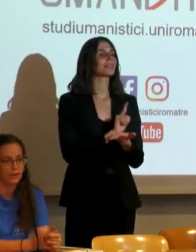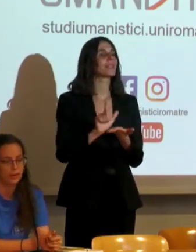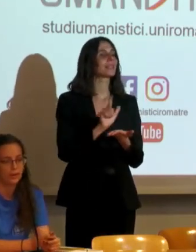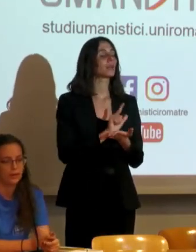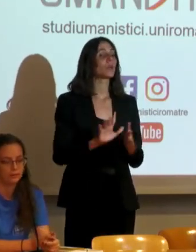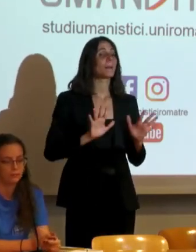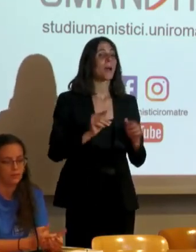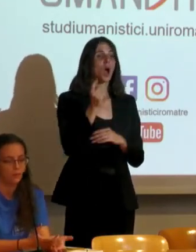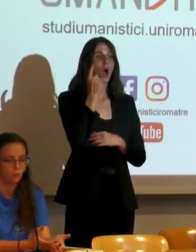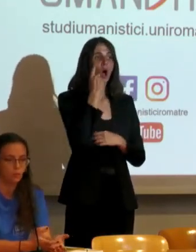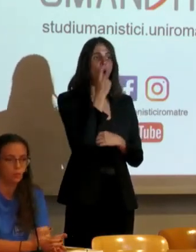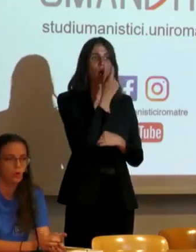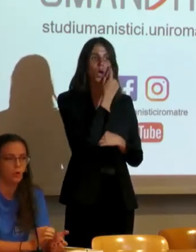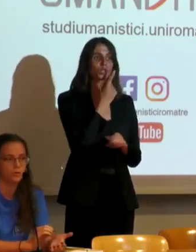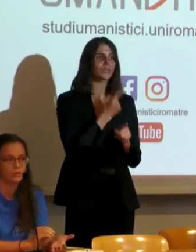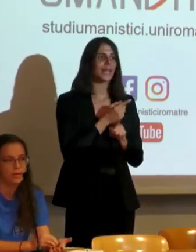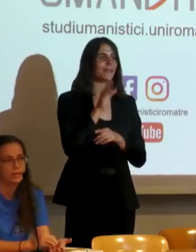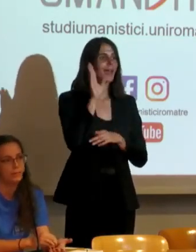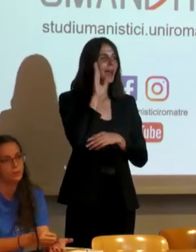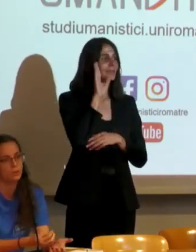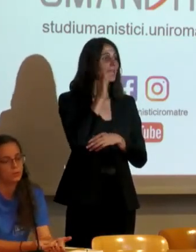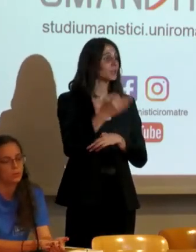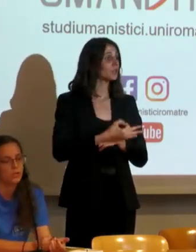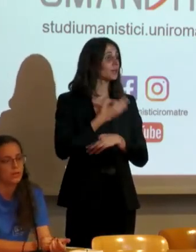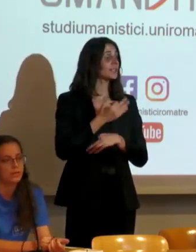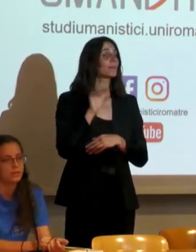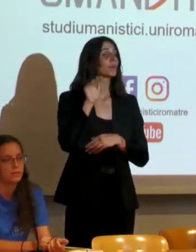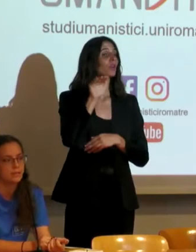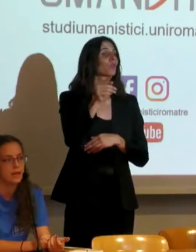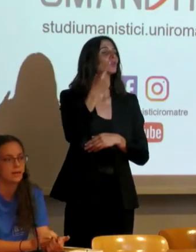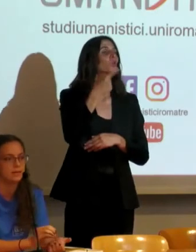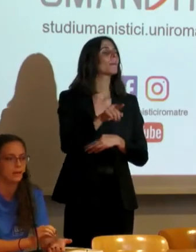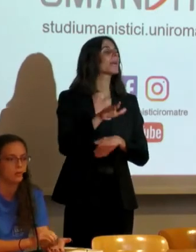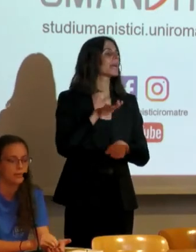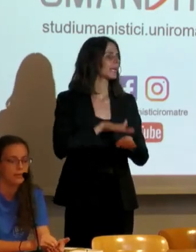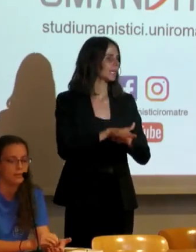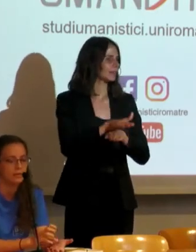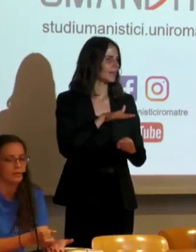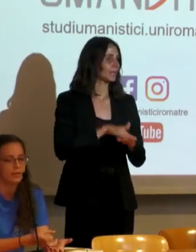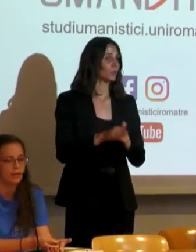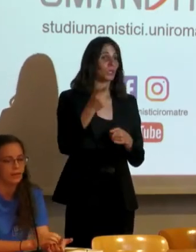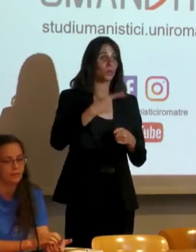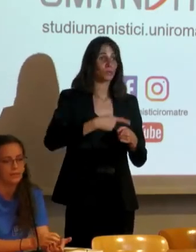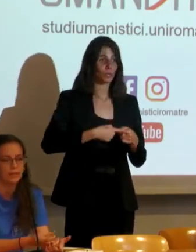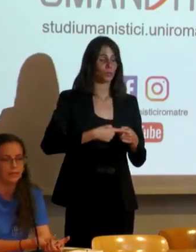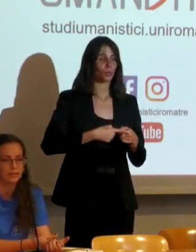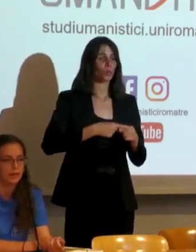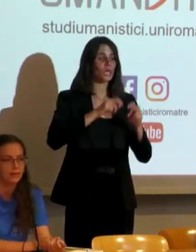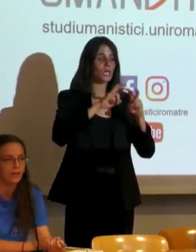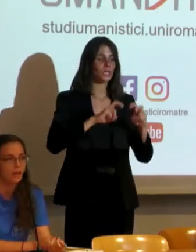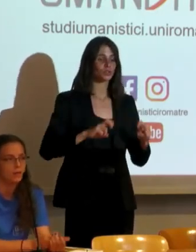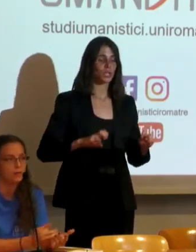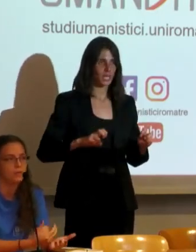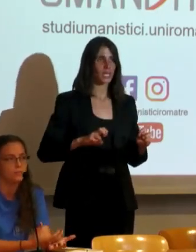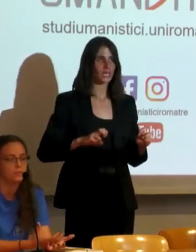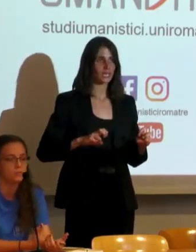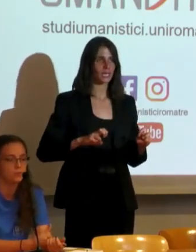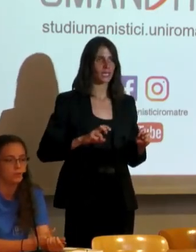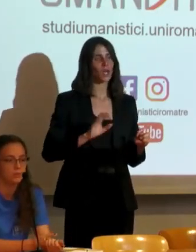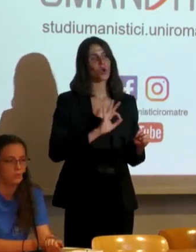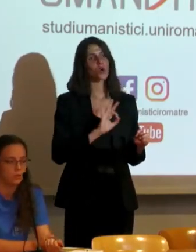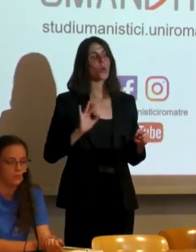e, al futuro, sia nelle metodologie sia negli argomenti e nelle materie trattate. Io ad